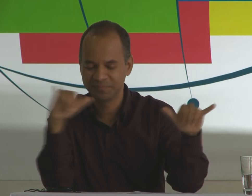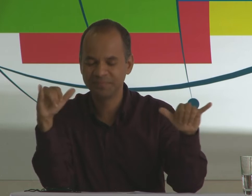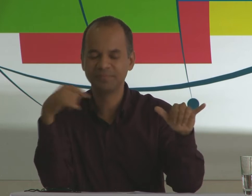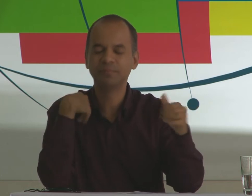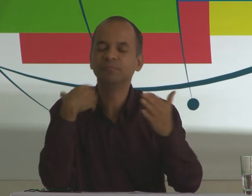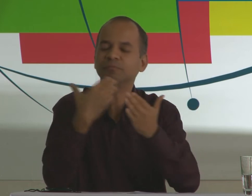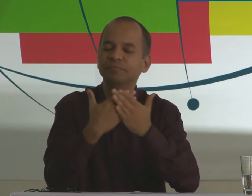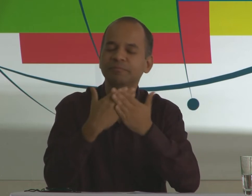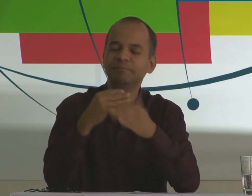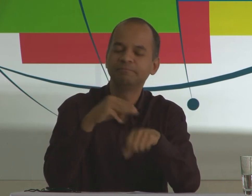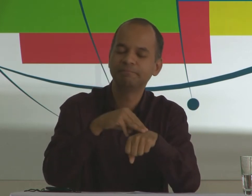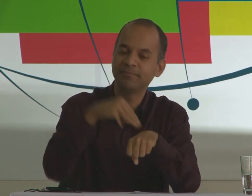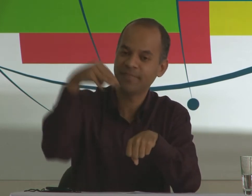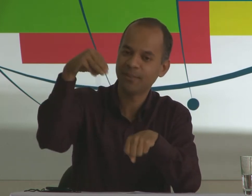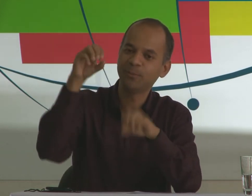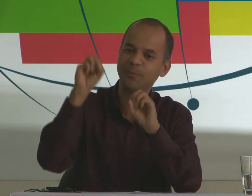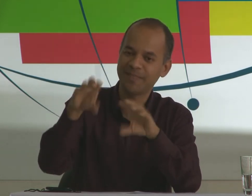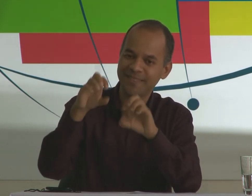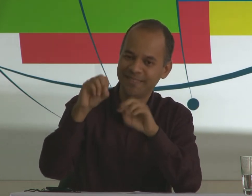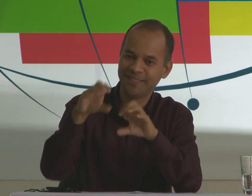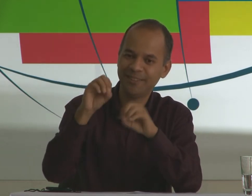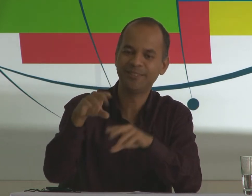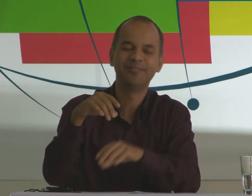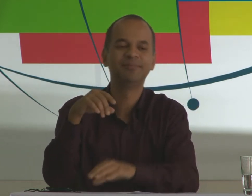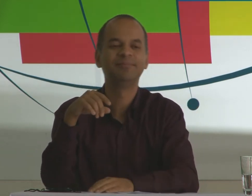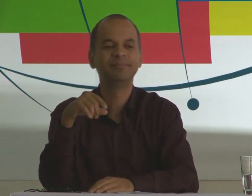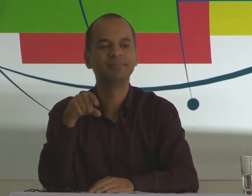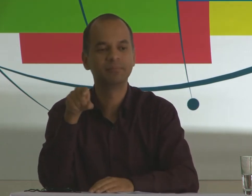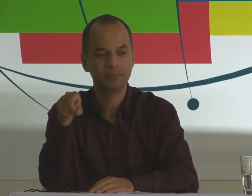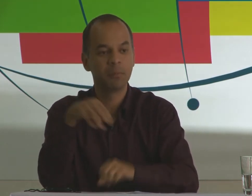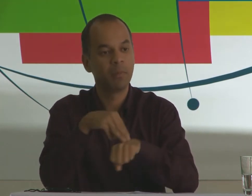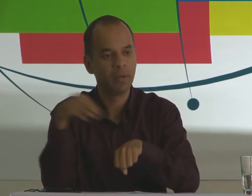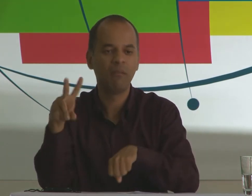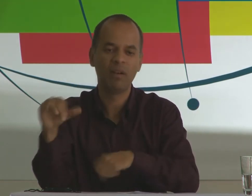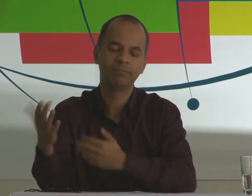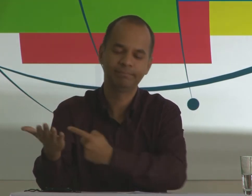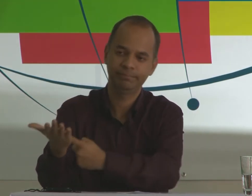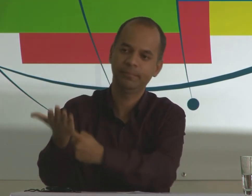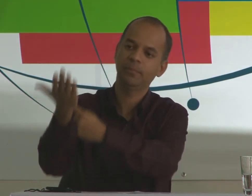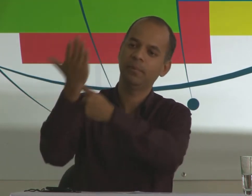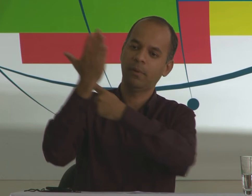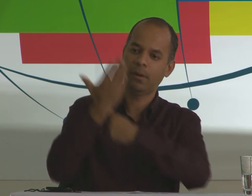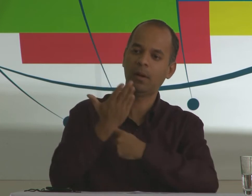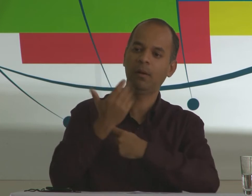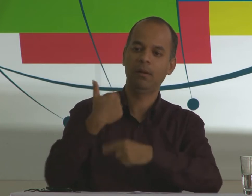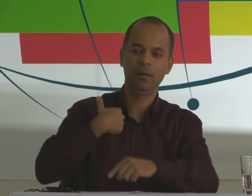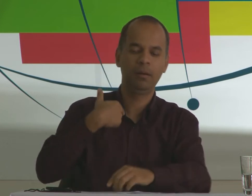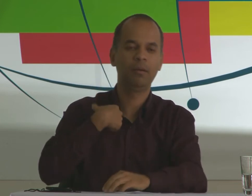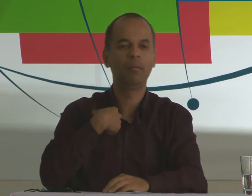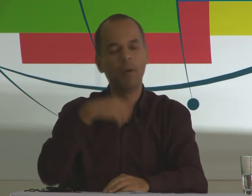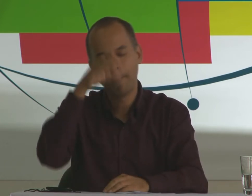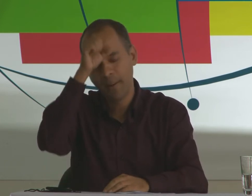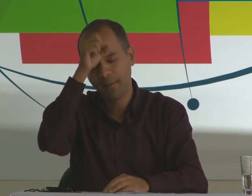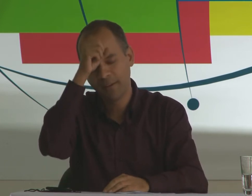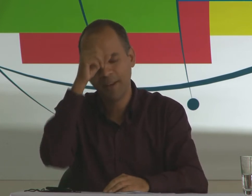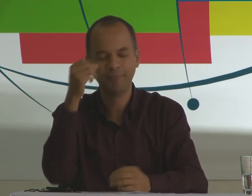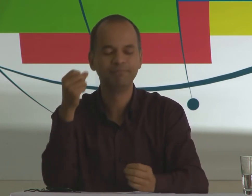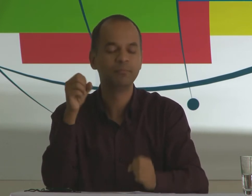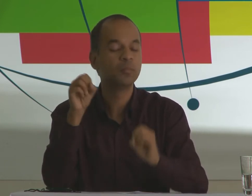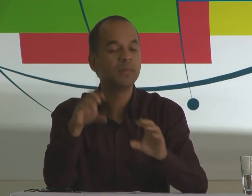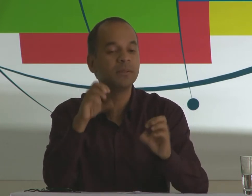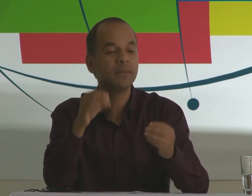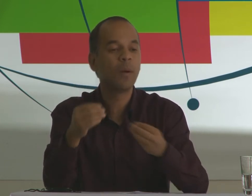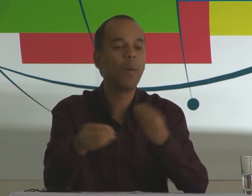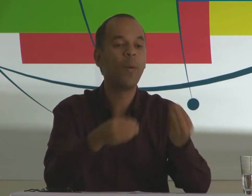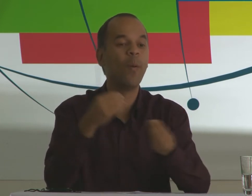Só para caso concluindo, uma coisa importante também que agora eu entrei no mestrado e eu sei que isso vai